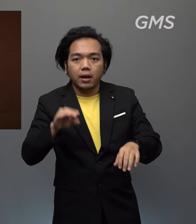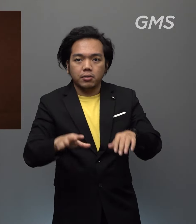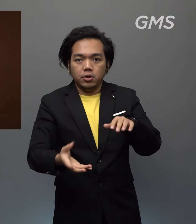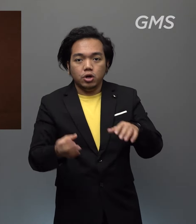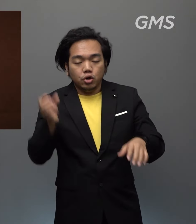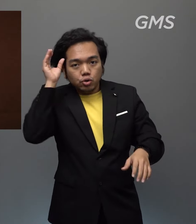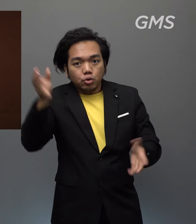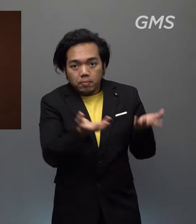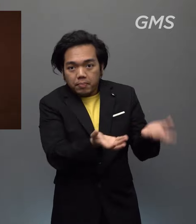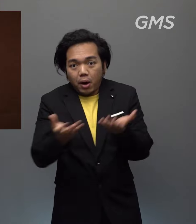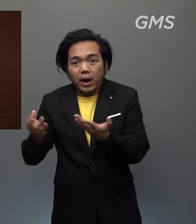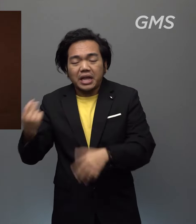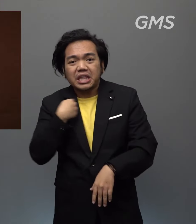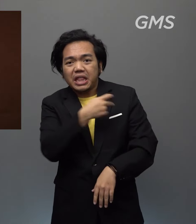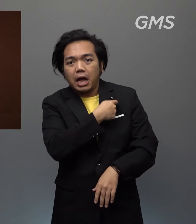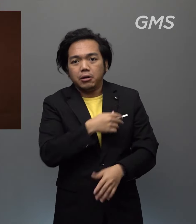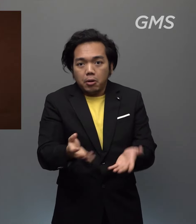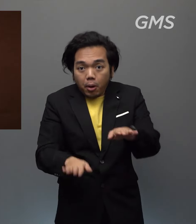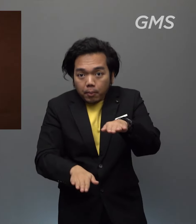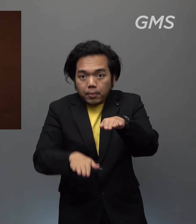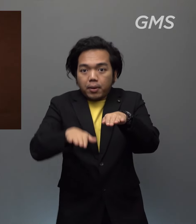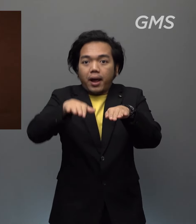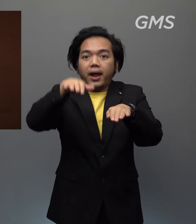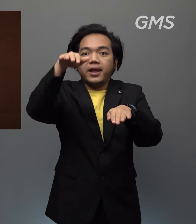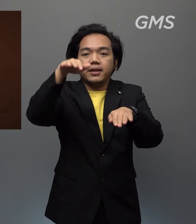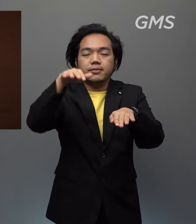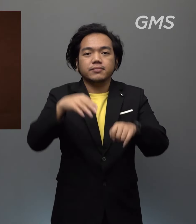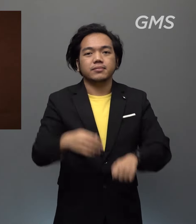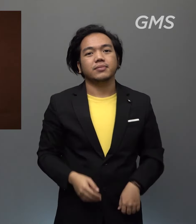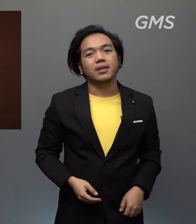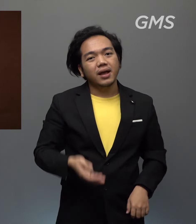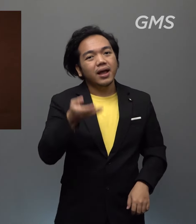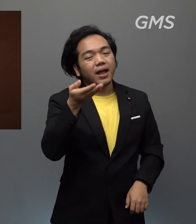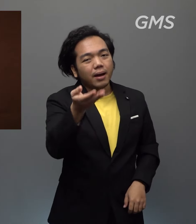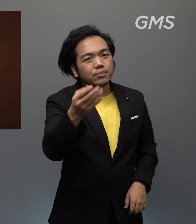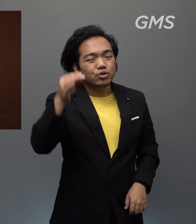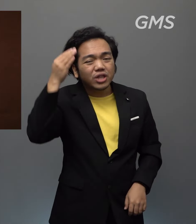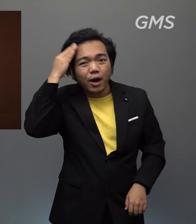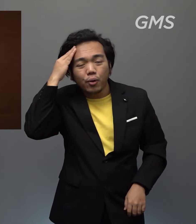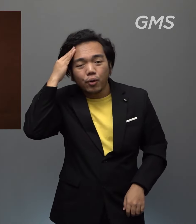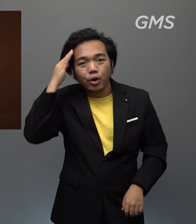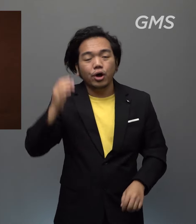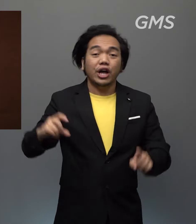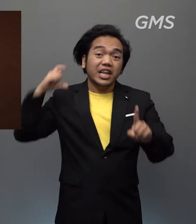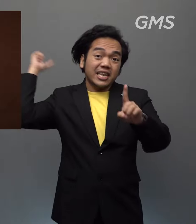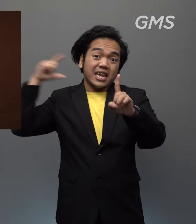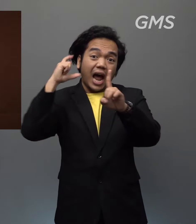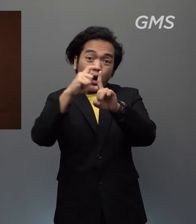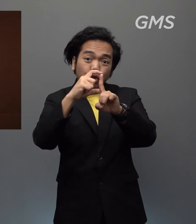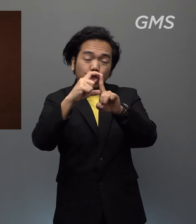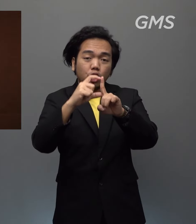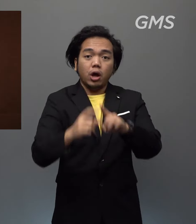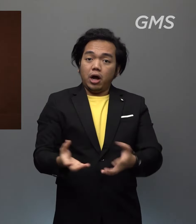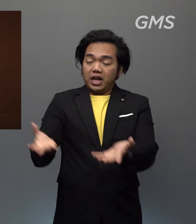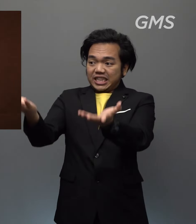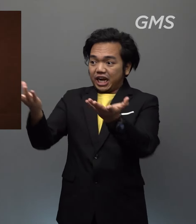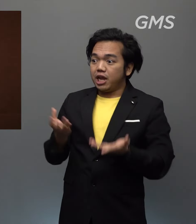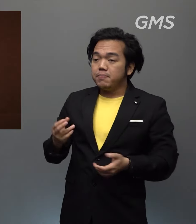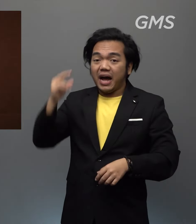pergumulan. Anda ingat bagaimana Daud menerima rencana Tuhan? Bukan dalam puncak keberhasilannya. Justru